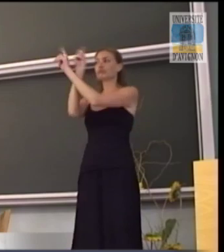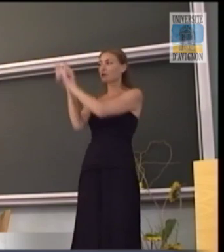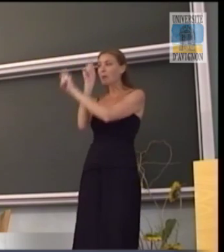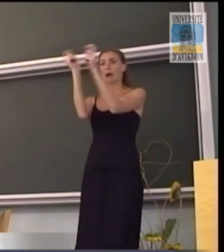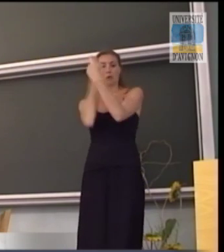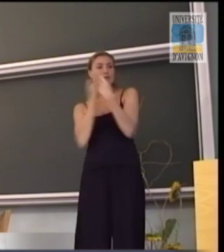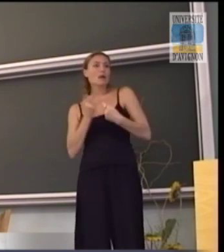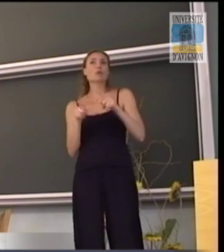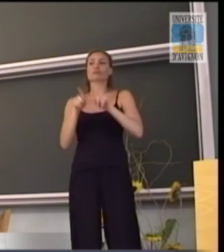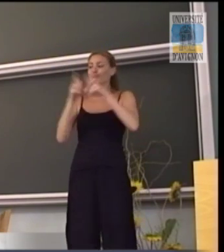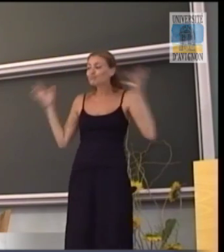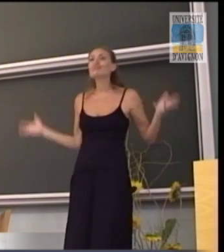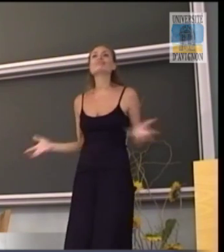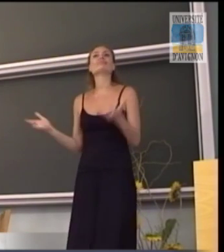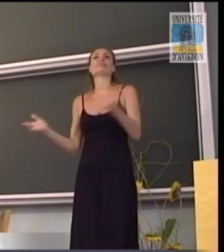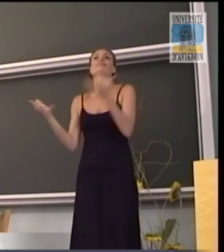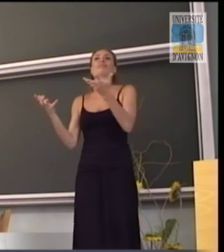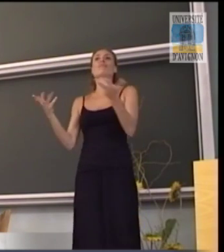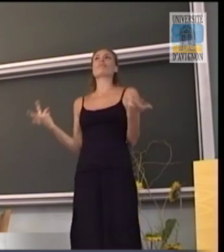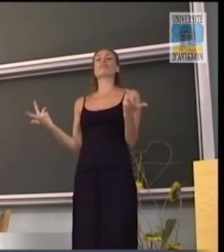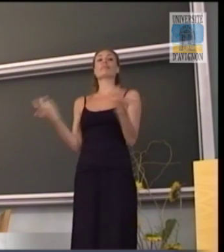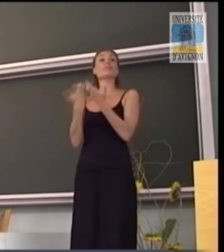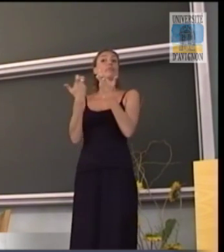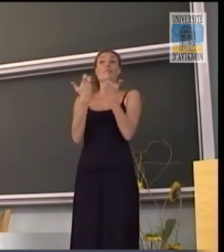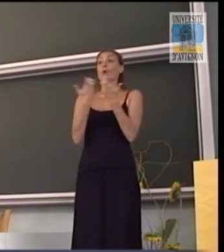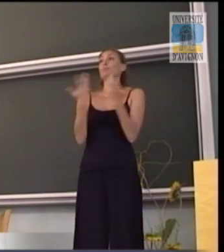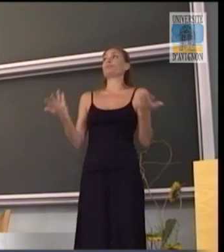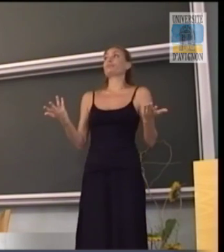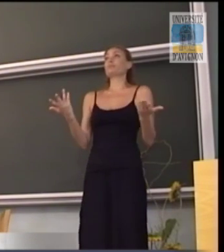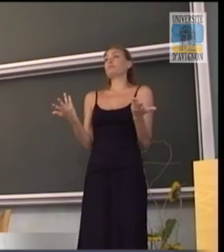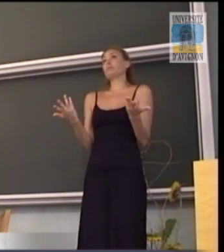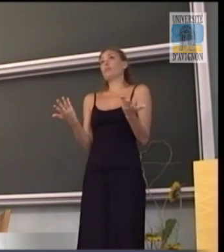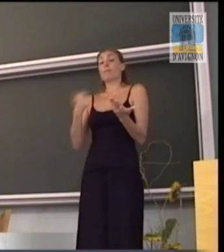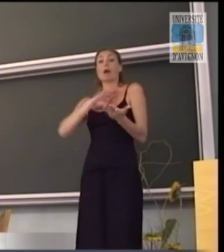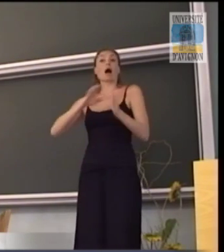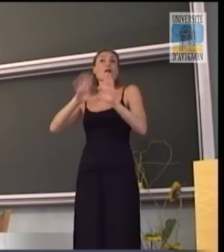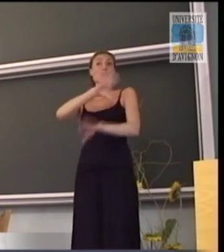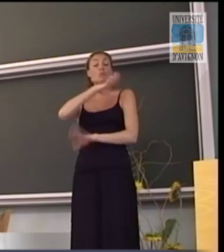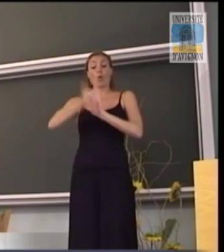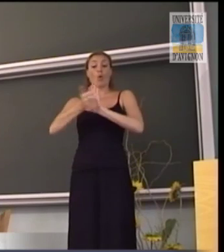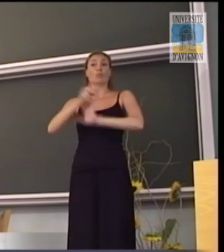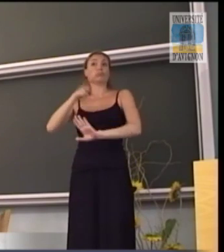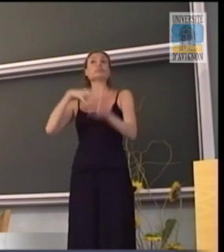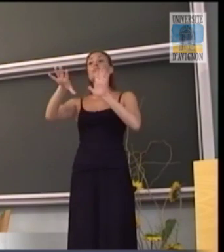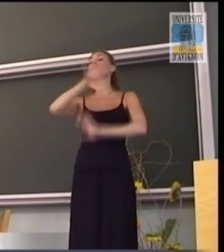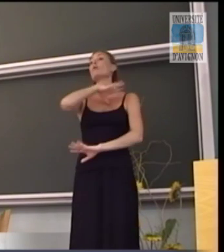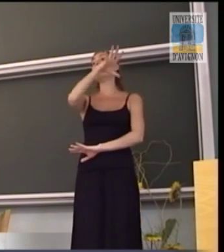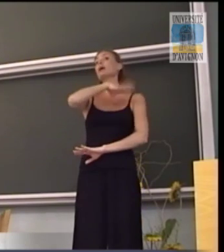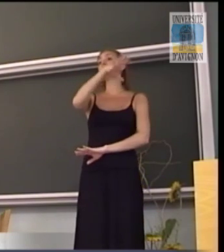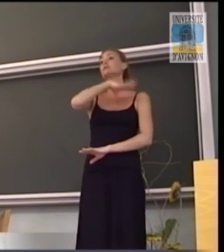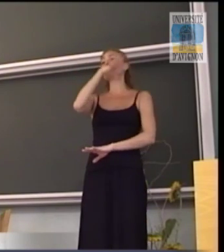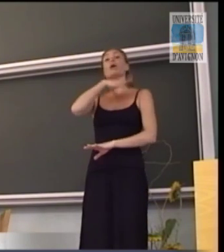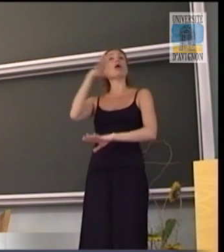les encourager. Car moi, je vois bien ce qui se passe en tant que professeur d'art dramatique avec des jeunes gens qui ont